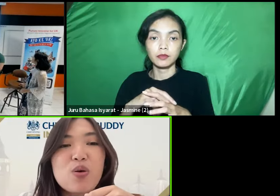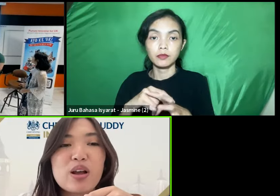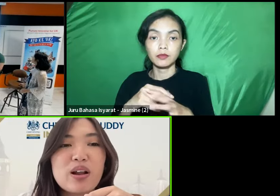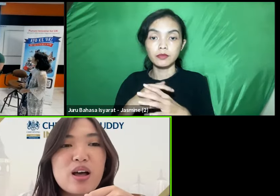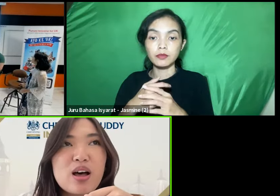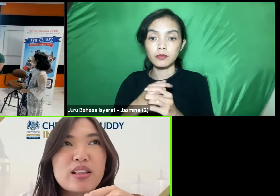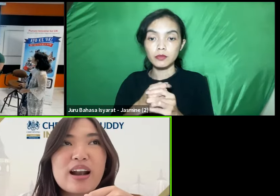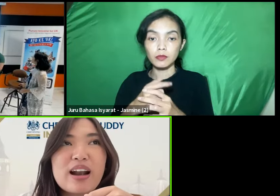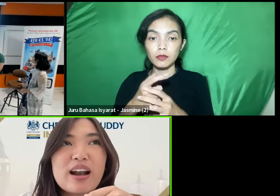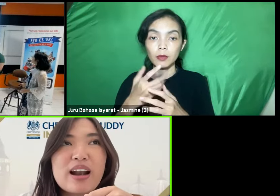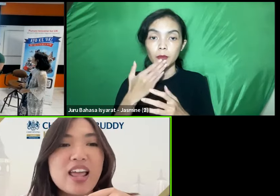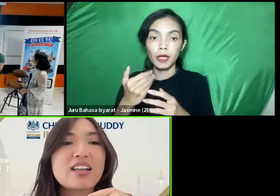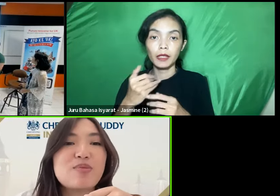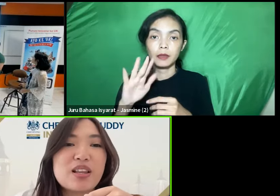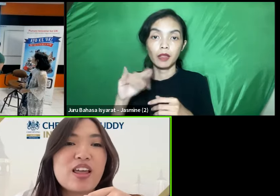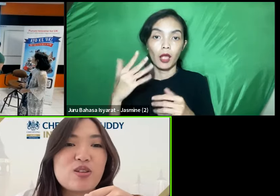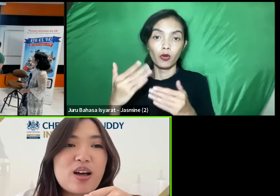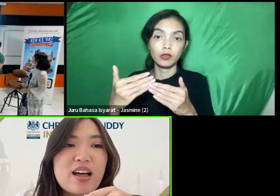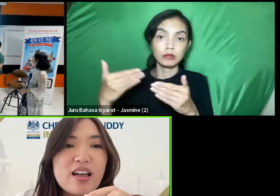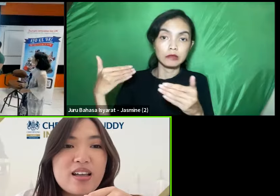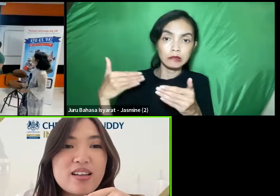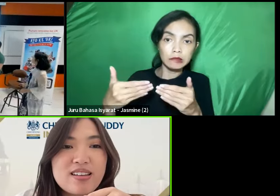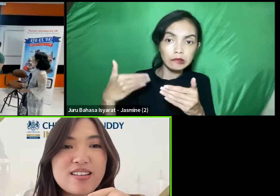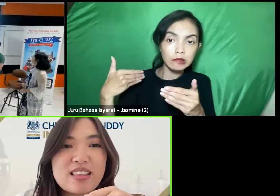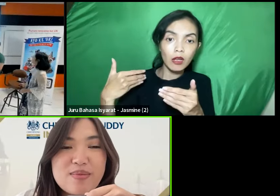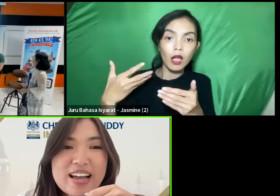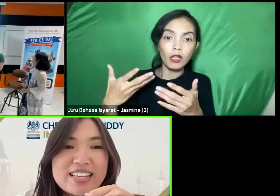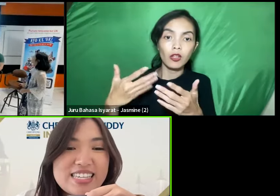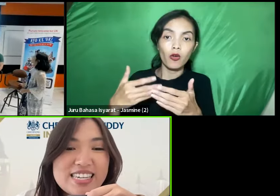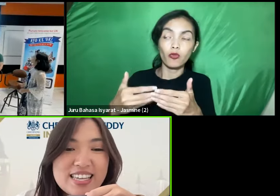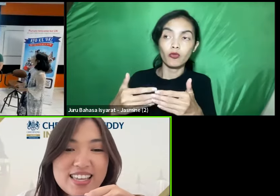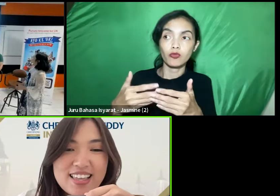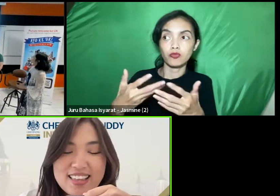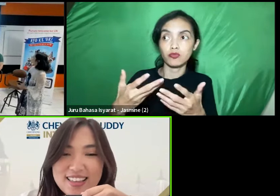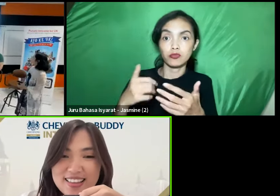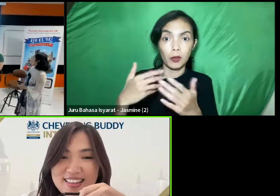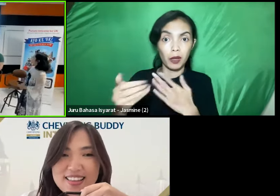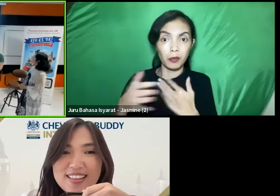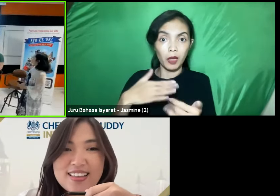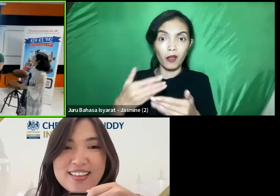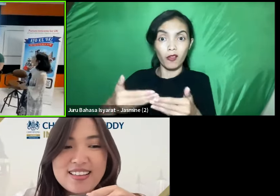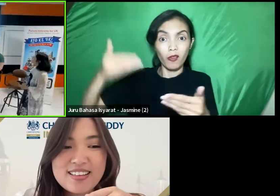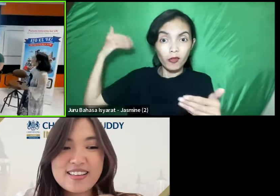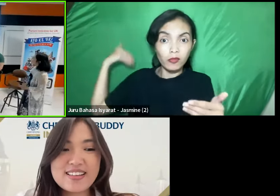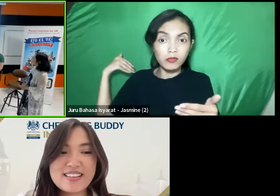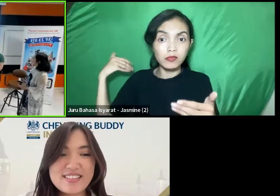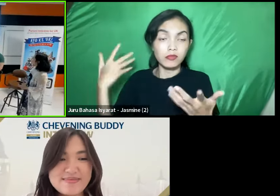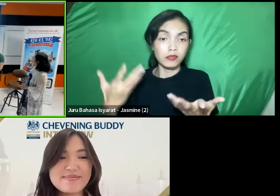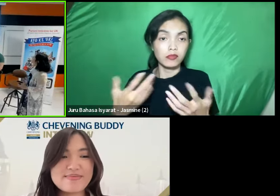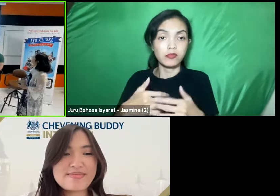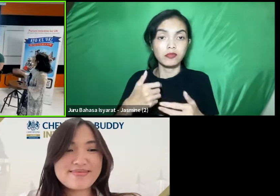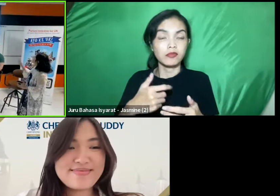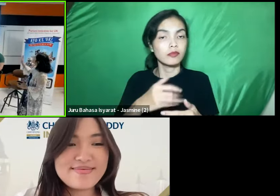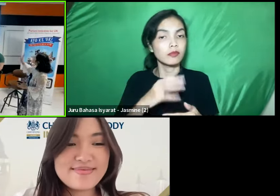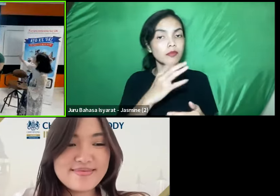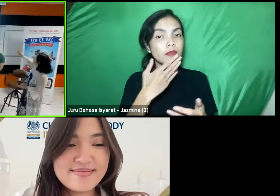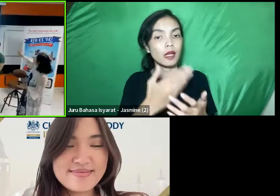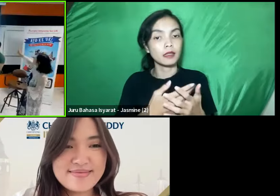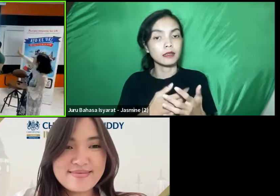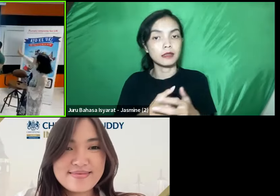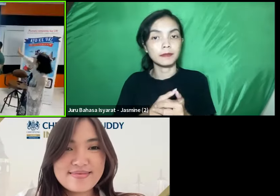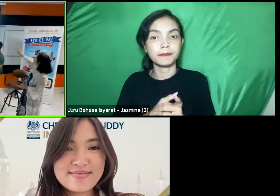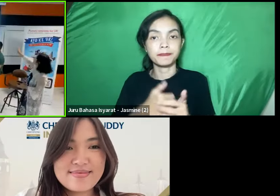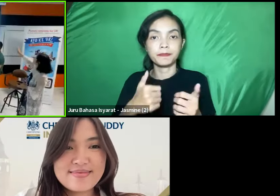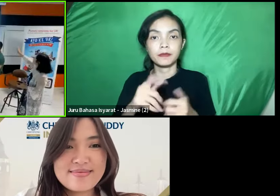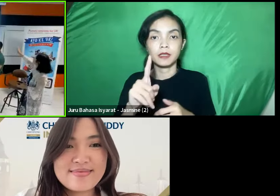5 tahun e terakhir ini seperti itu pak terima kasih Oke makasih K dan satu